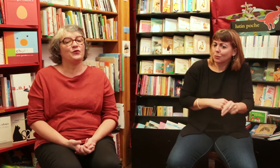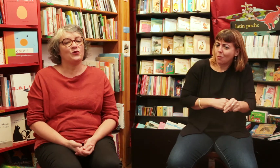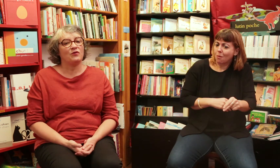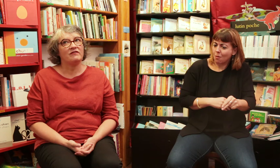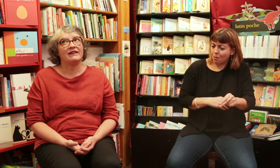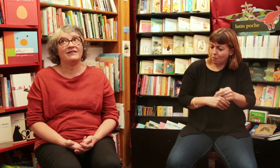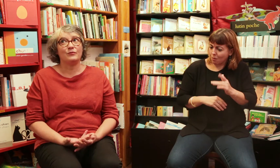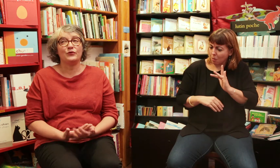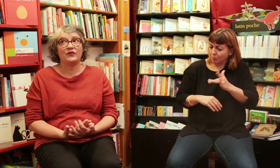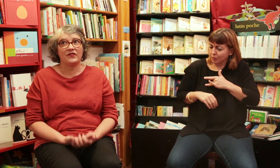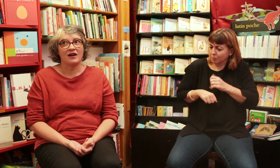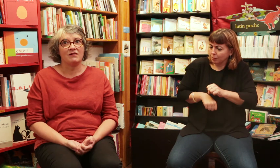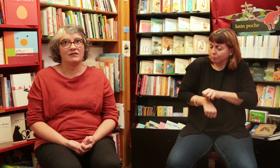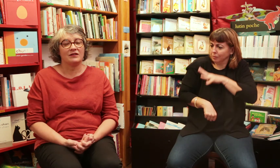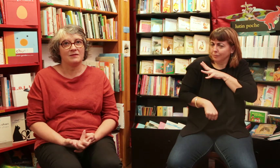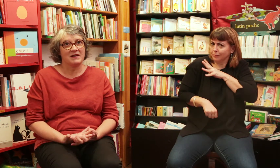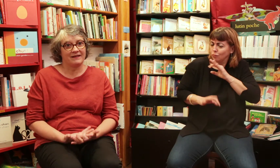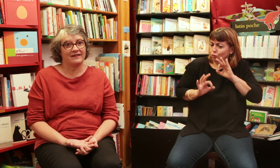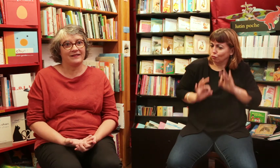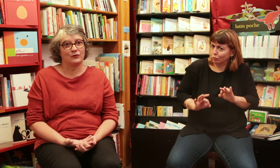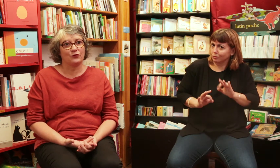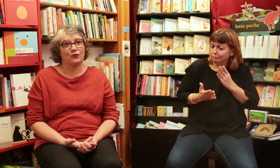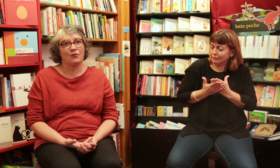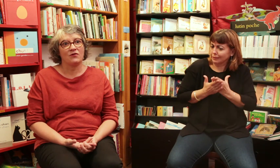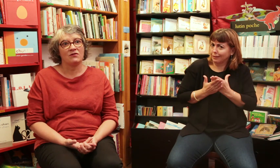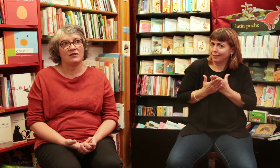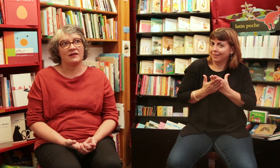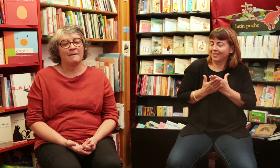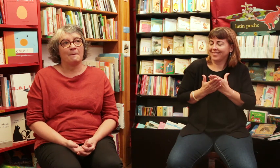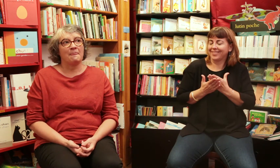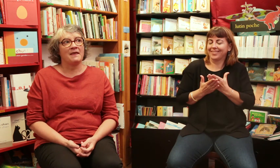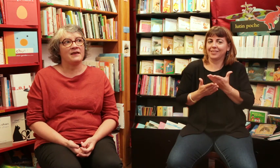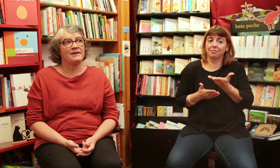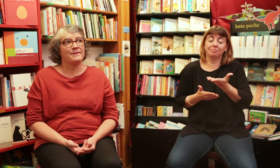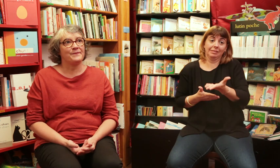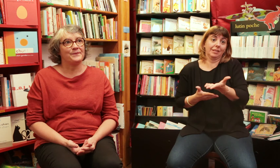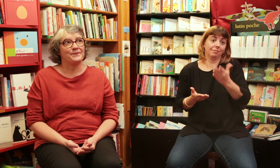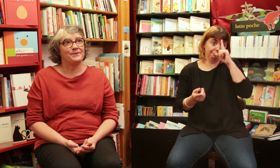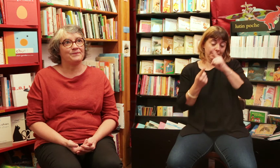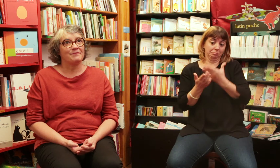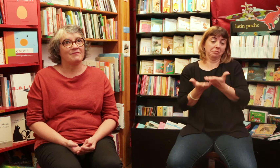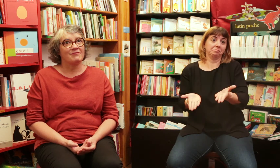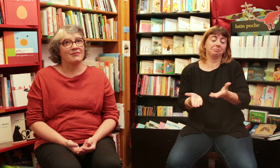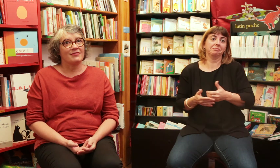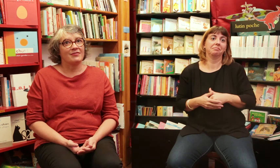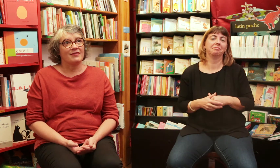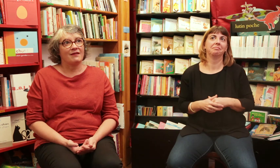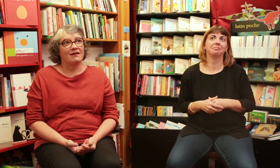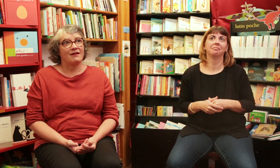qu'on ressent, quoi. Voilà, c'était plus ça qui m'intéressait dans ce roman. Et